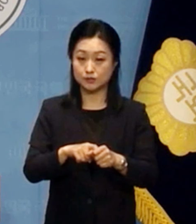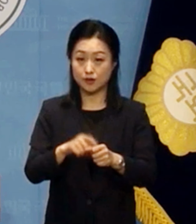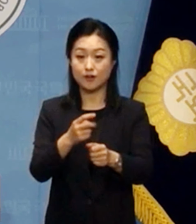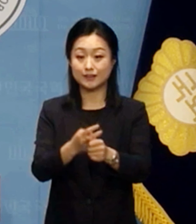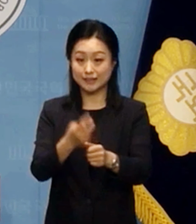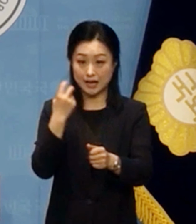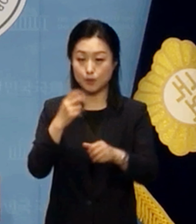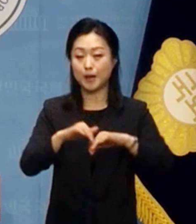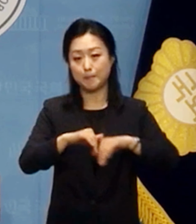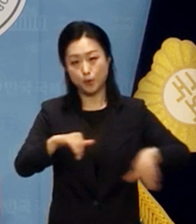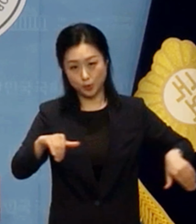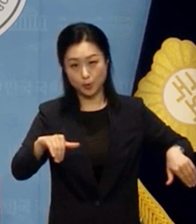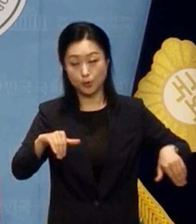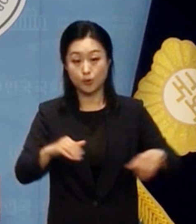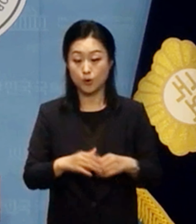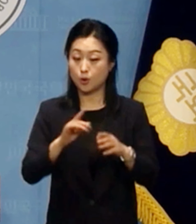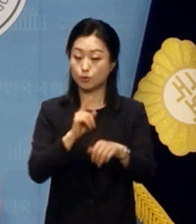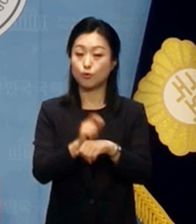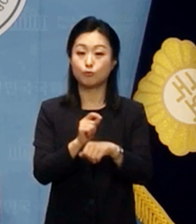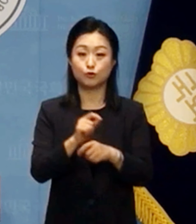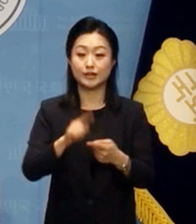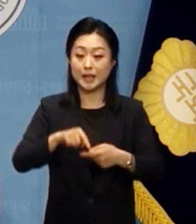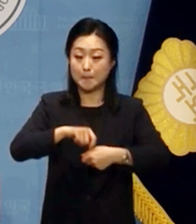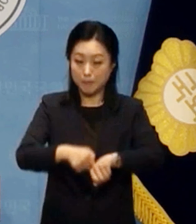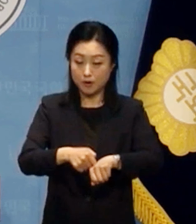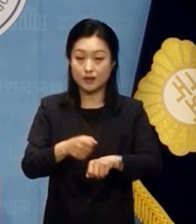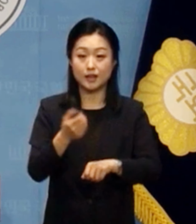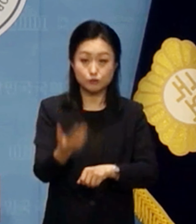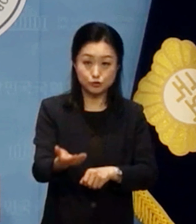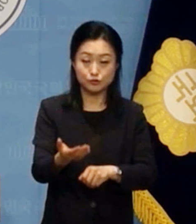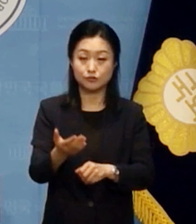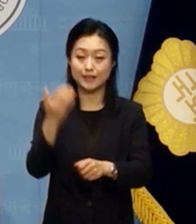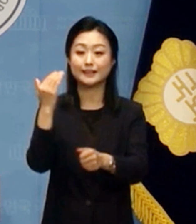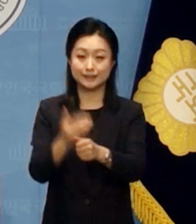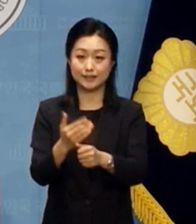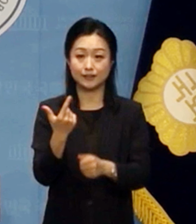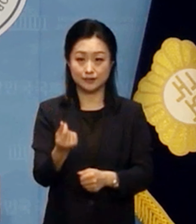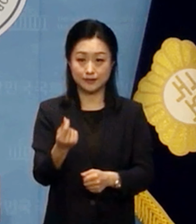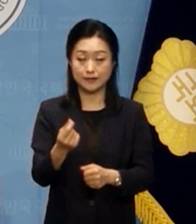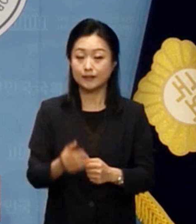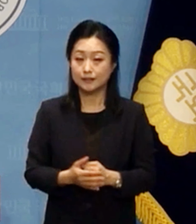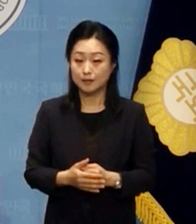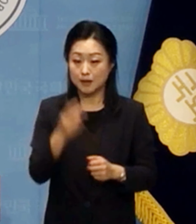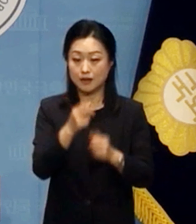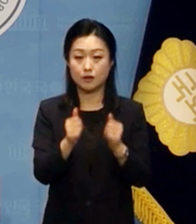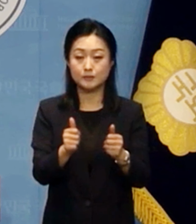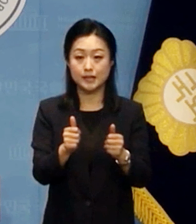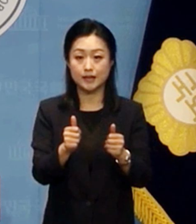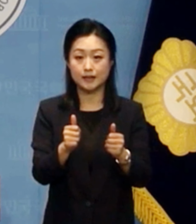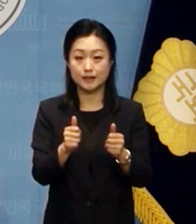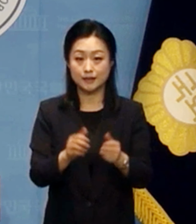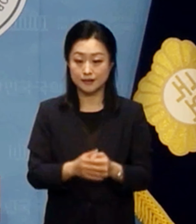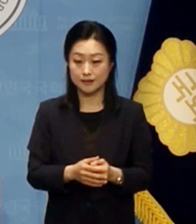탄핵과는 달리 공무원에 대한 징계의 의미로 탄핵 입니다. 그래서 검사가